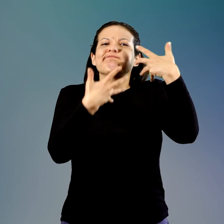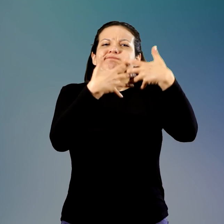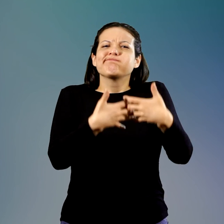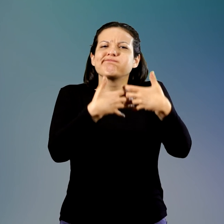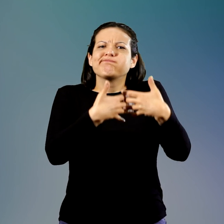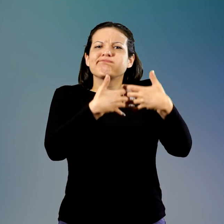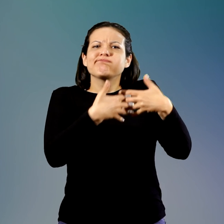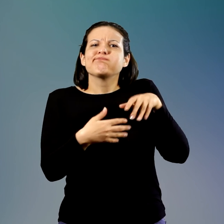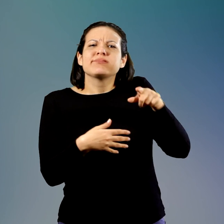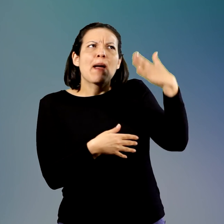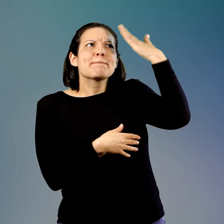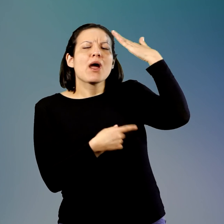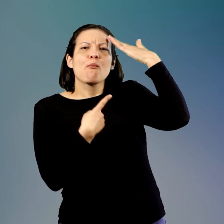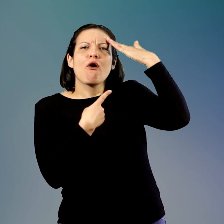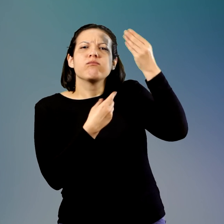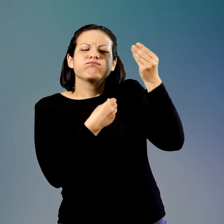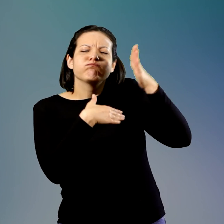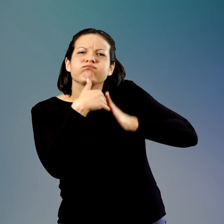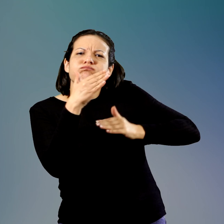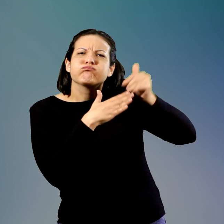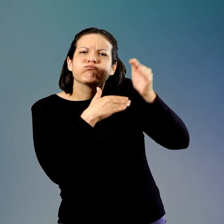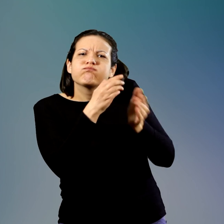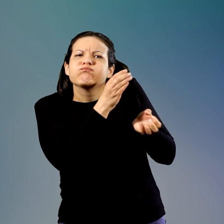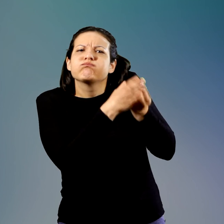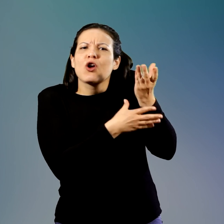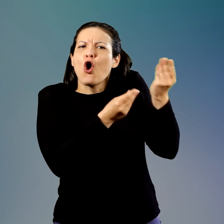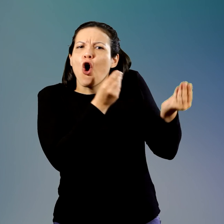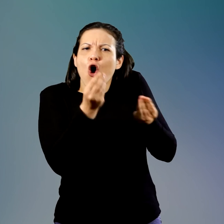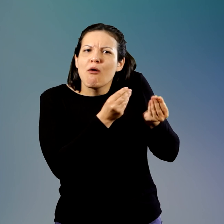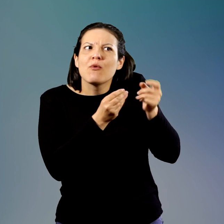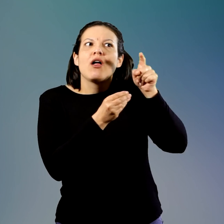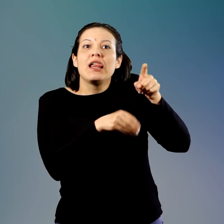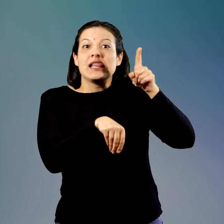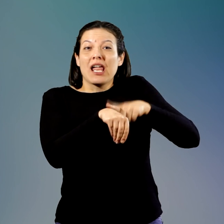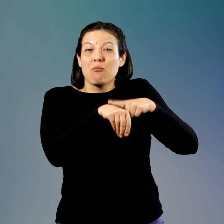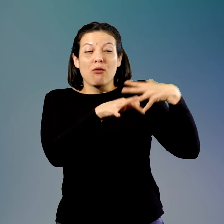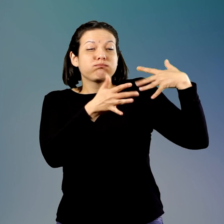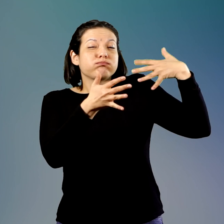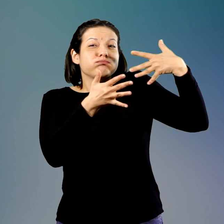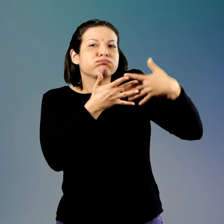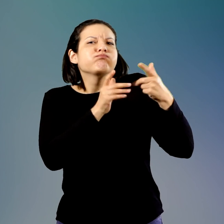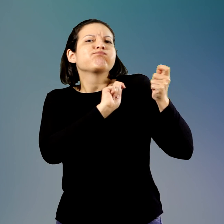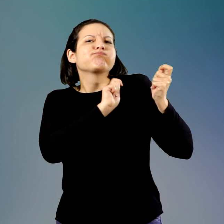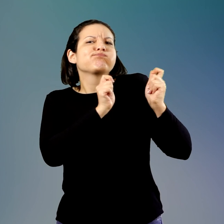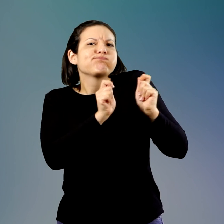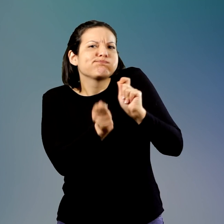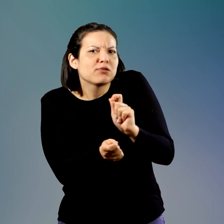construcción de esa memoria y sus transformaciones en función de los cambios del